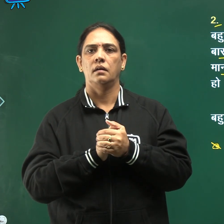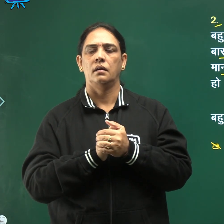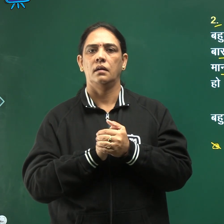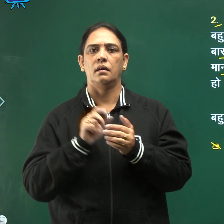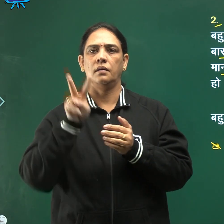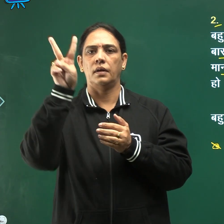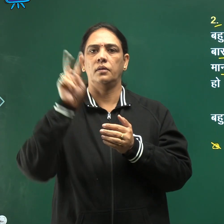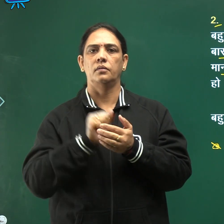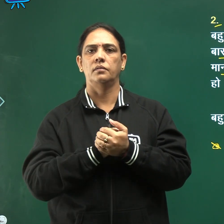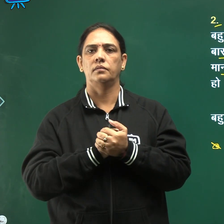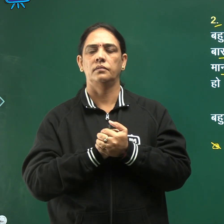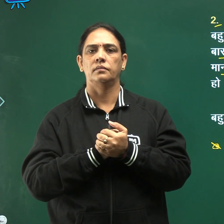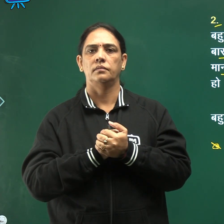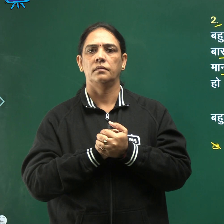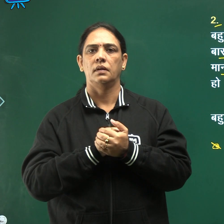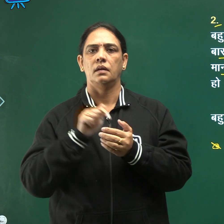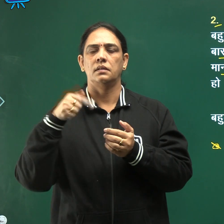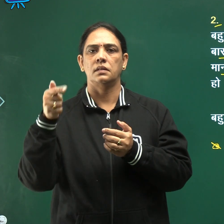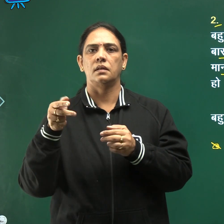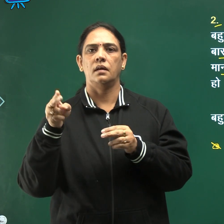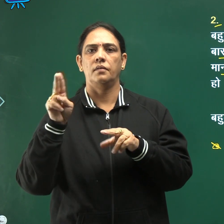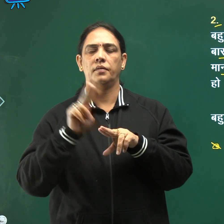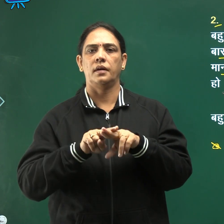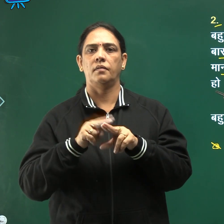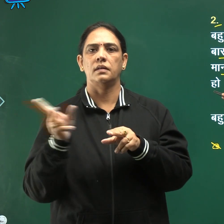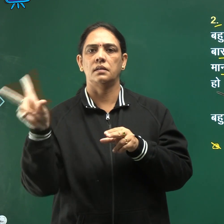का मान जिसकी बारंबारता